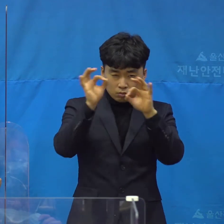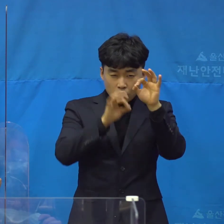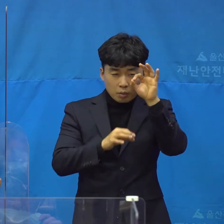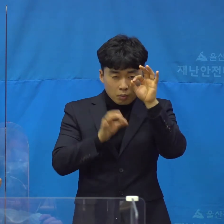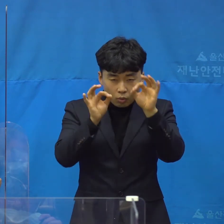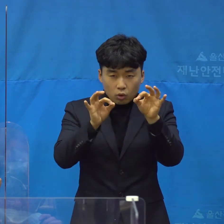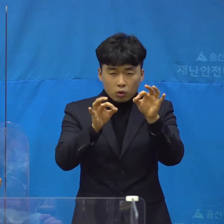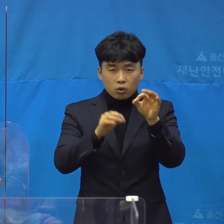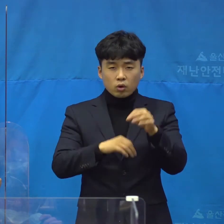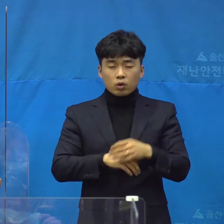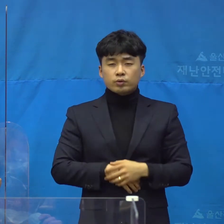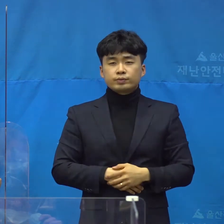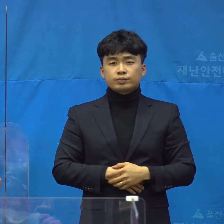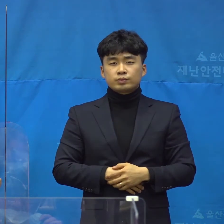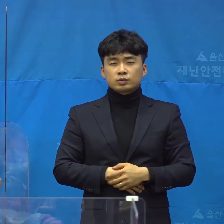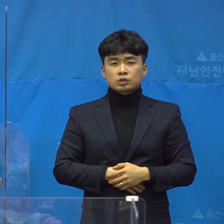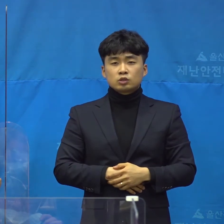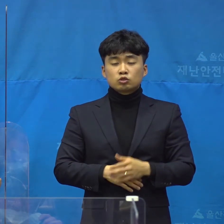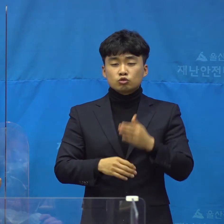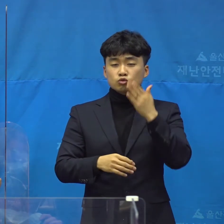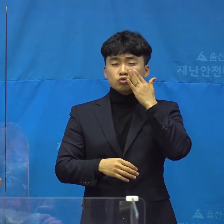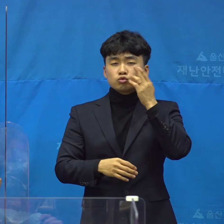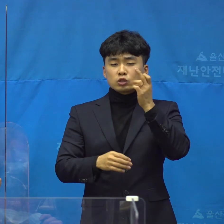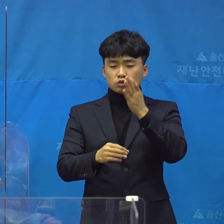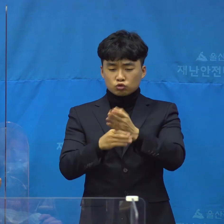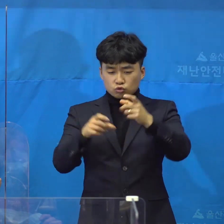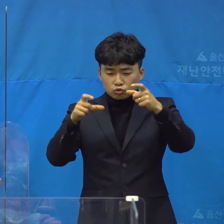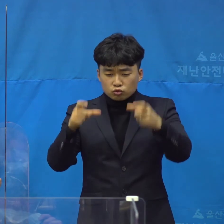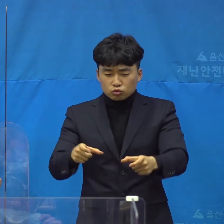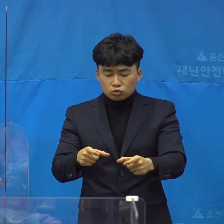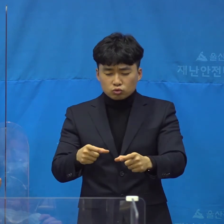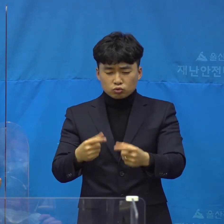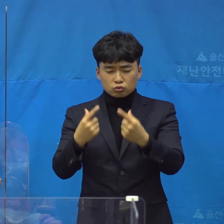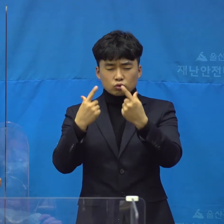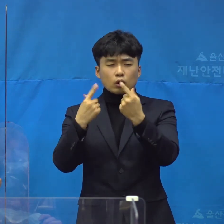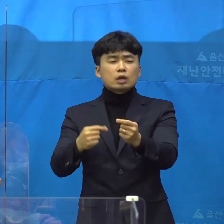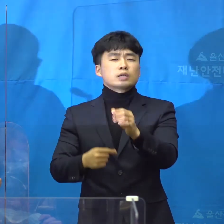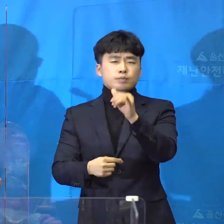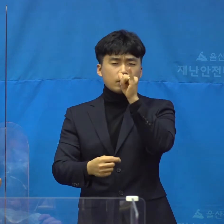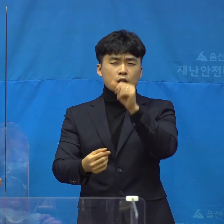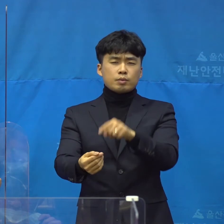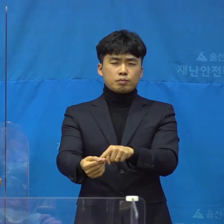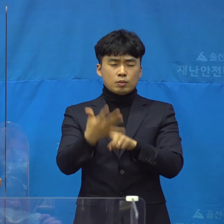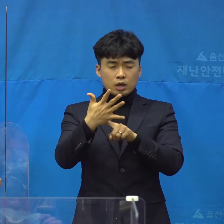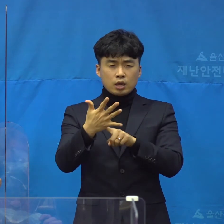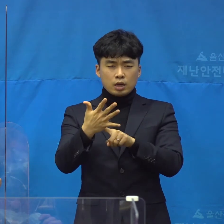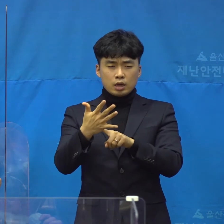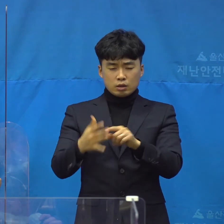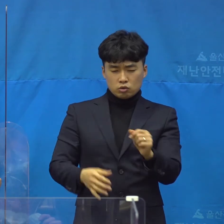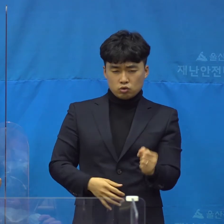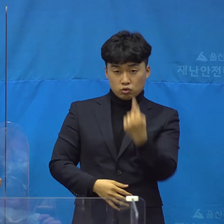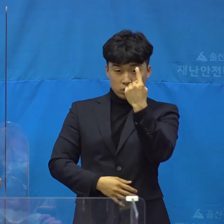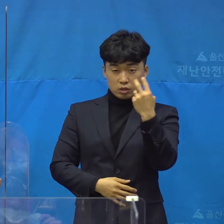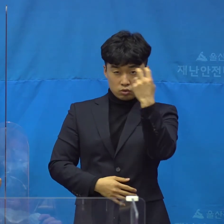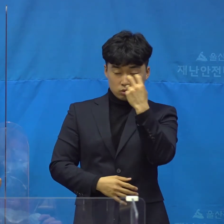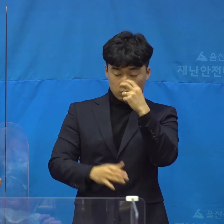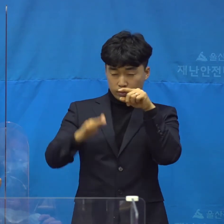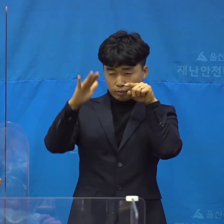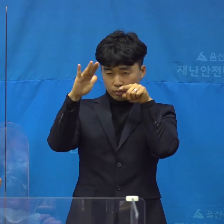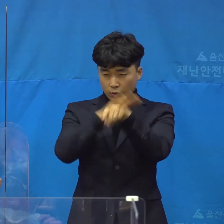해서 찾아보니까 중부에 있는 걸로 나와 있습니다. 그래서 저희들 옆에 사람들 현장을 방문을